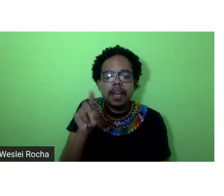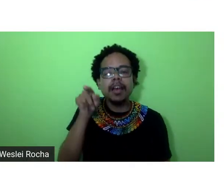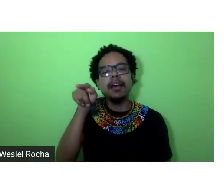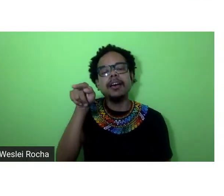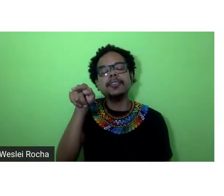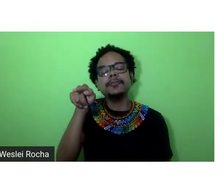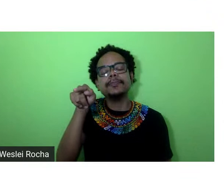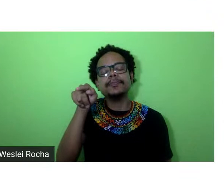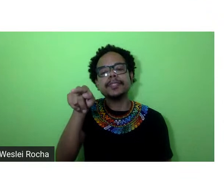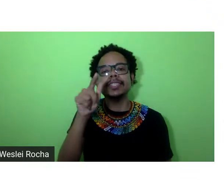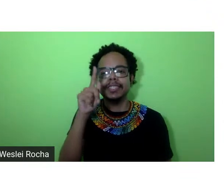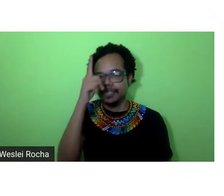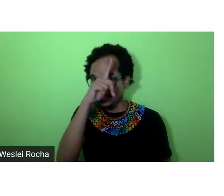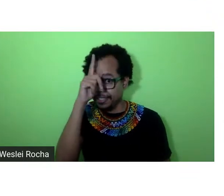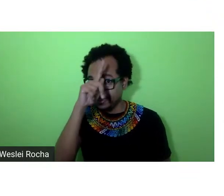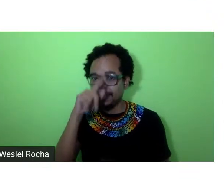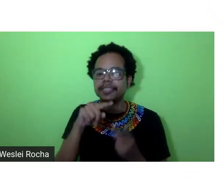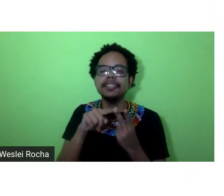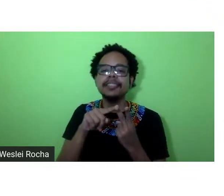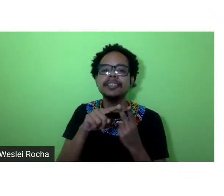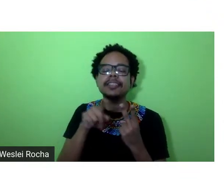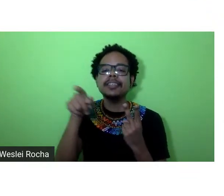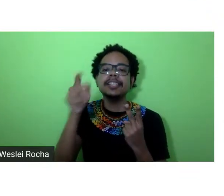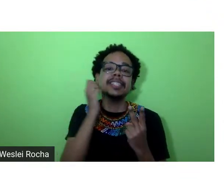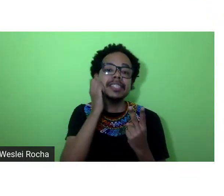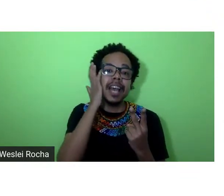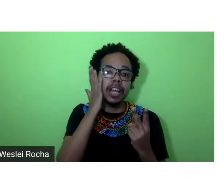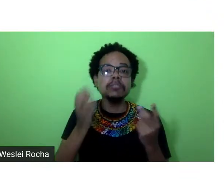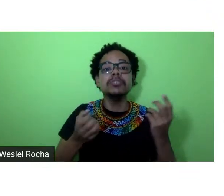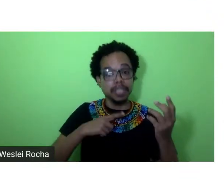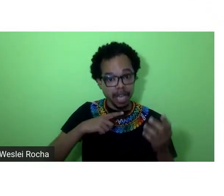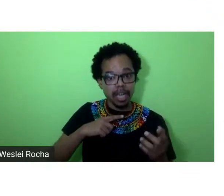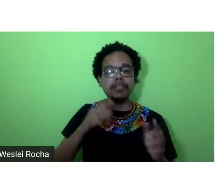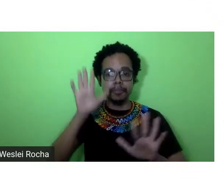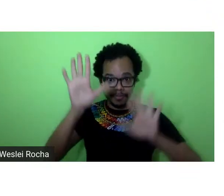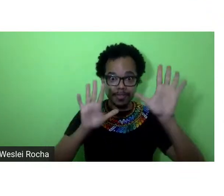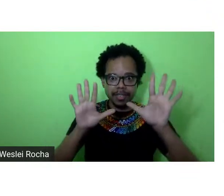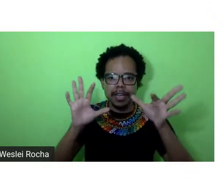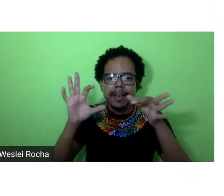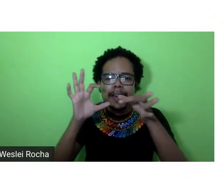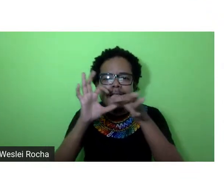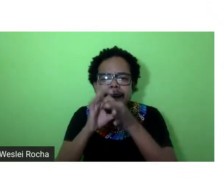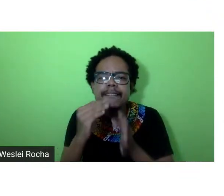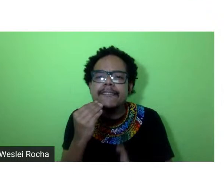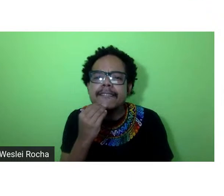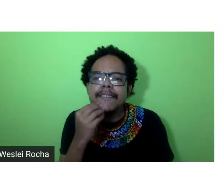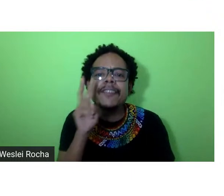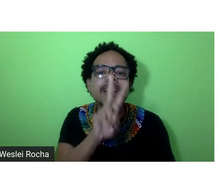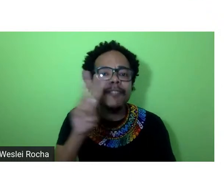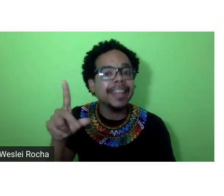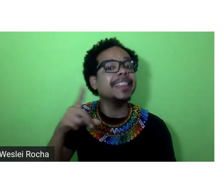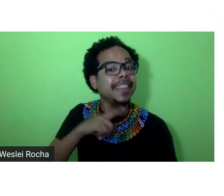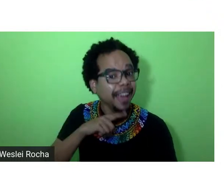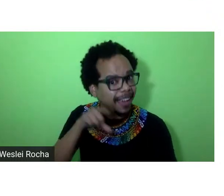momento o que precisamos mostrar o valor da comunidade surda e os seus potenciais